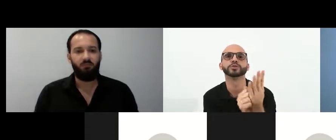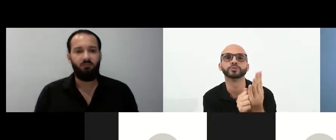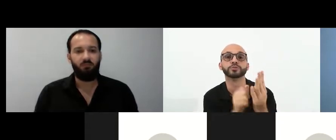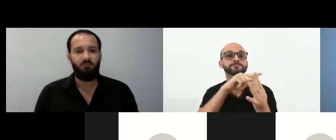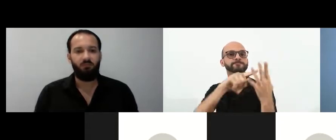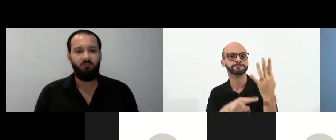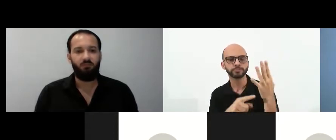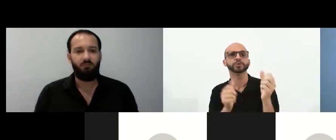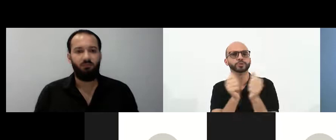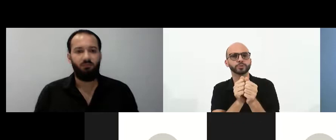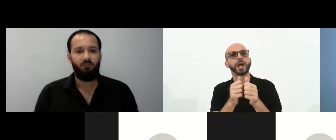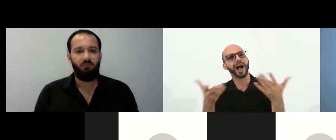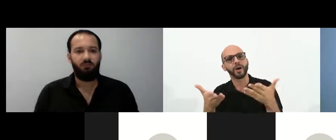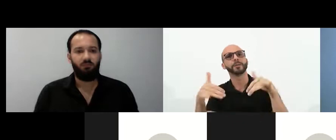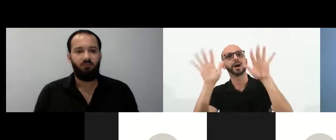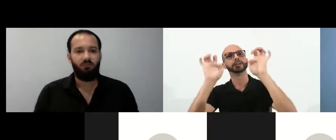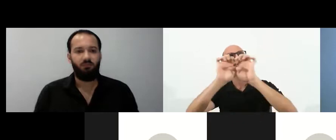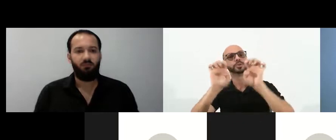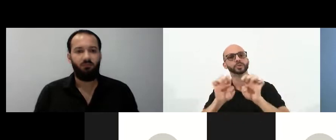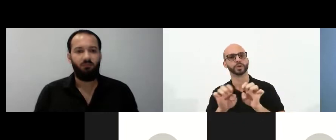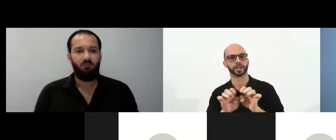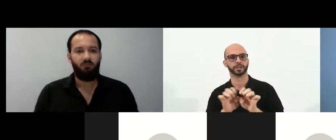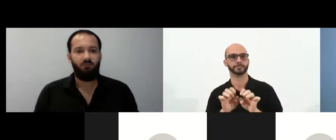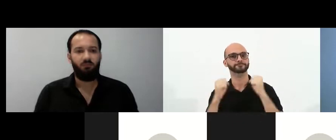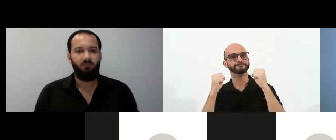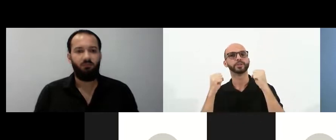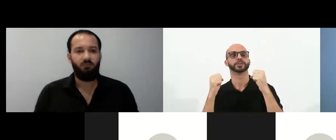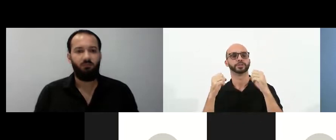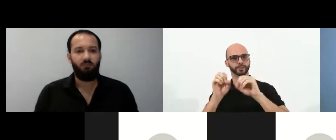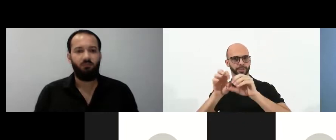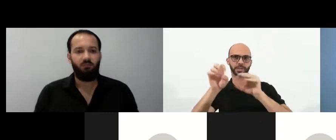E nós temos quatro